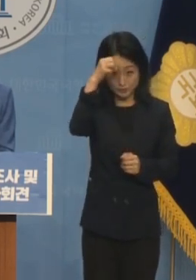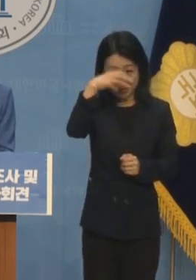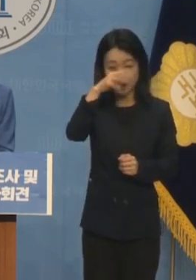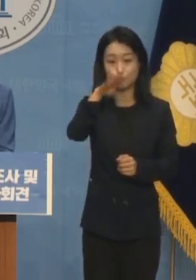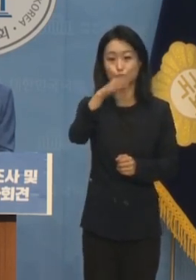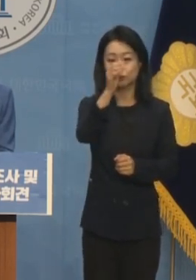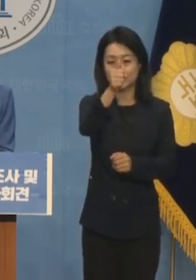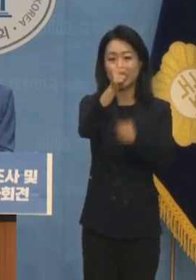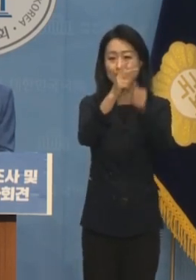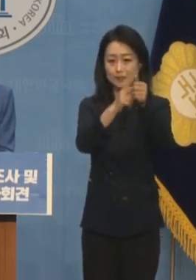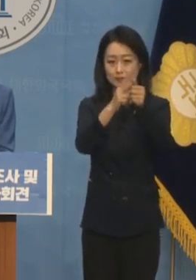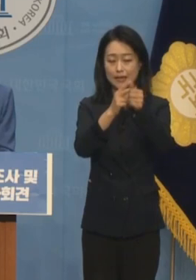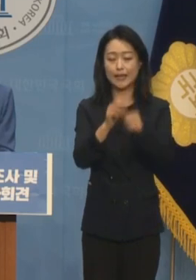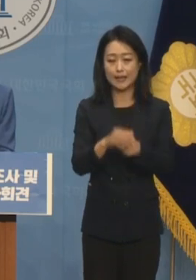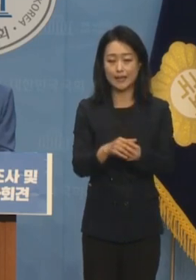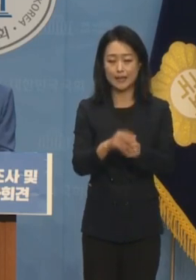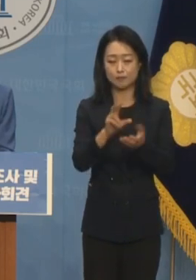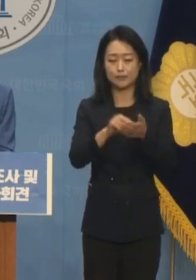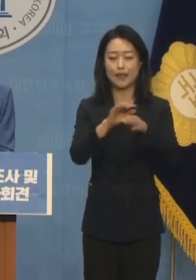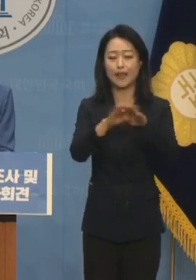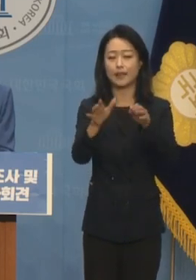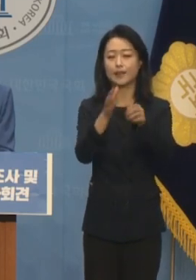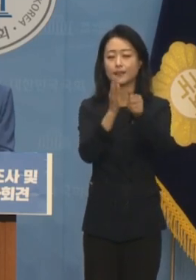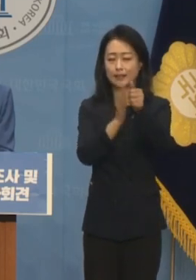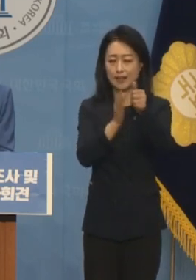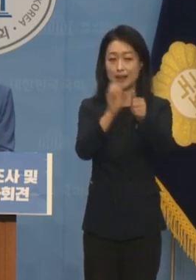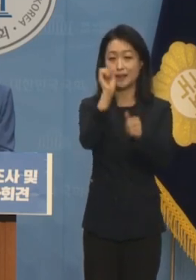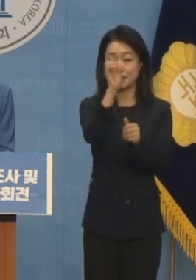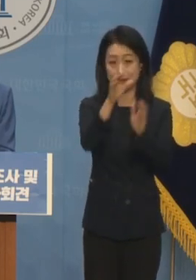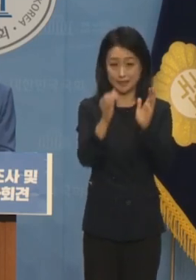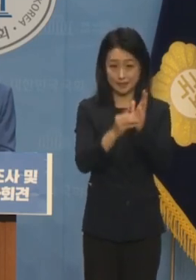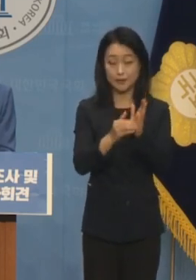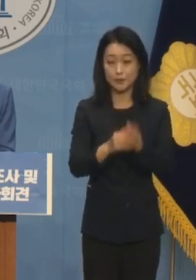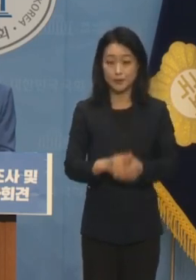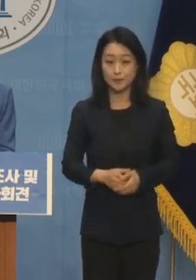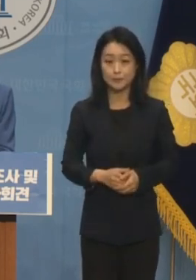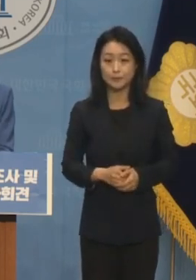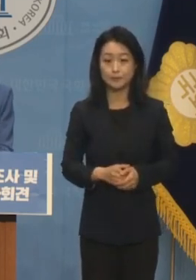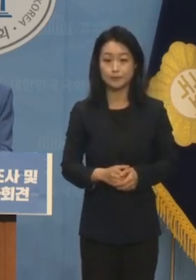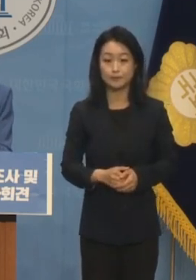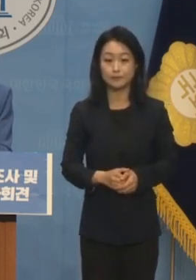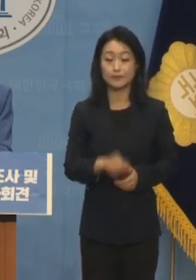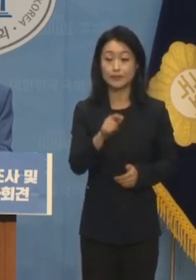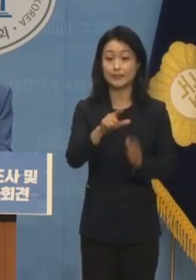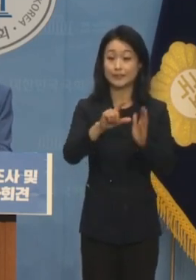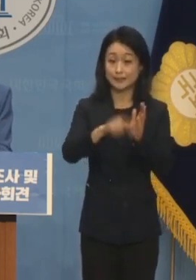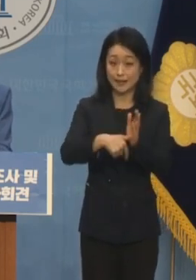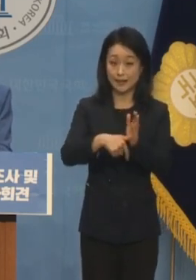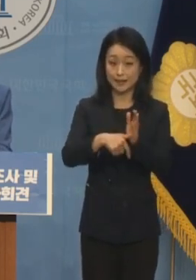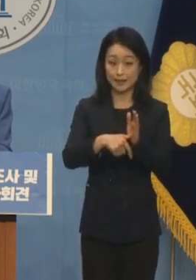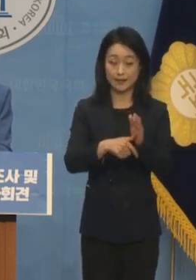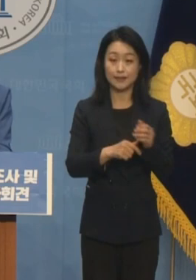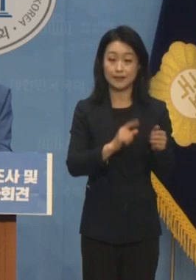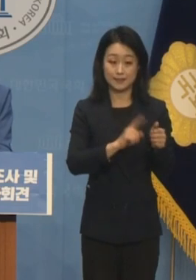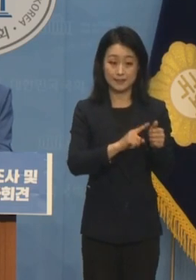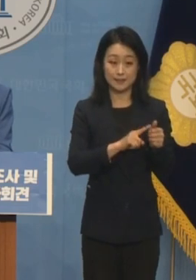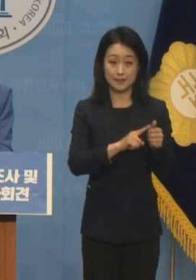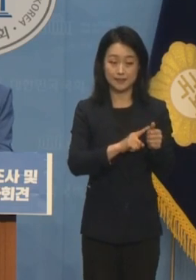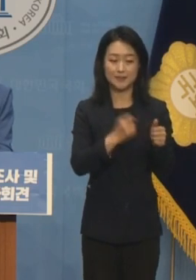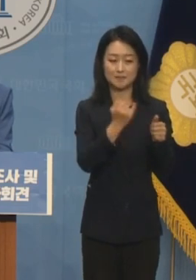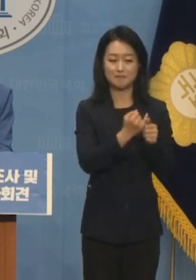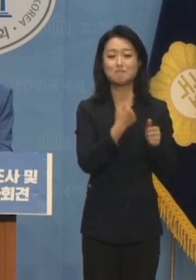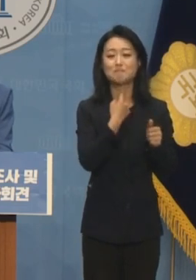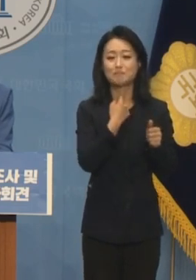처리해 주셨으면 좋겠다고 말씀하셨다. 이 사건이 있을 당시 박정현 신임 회장은